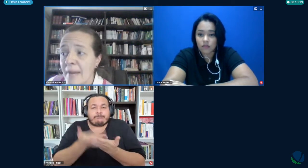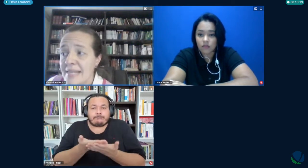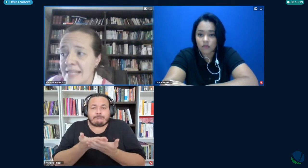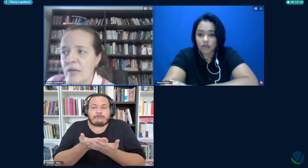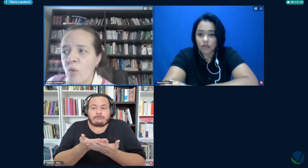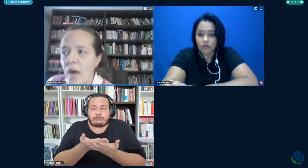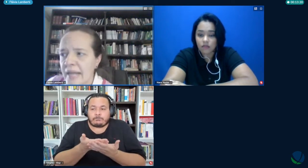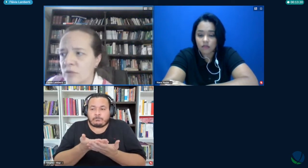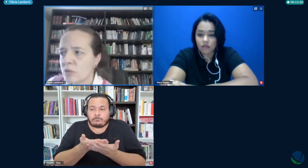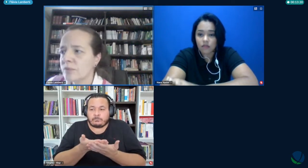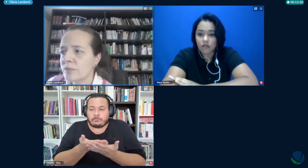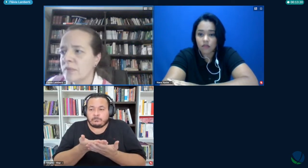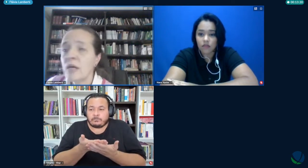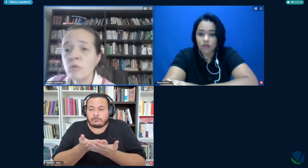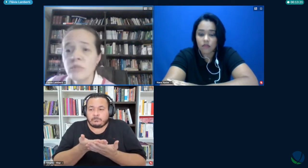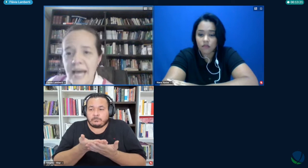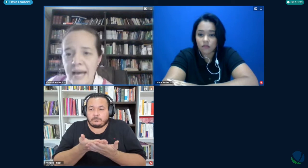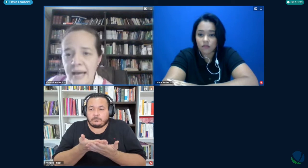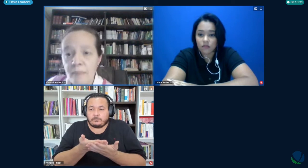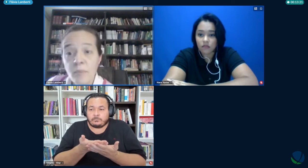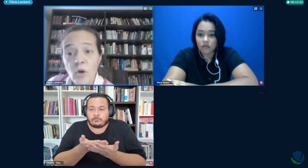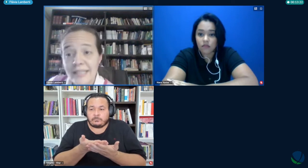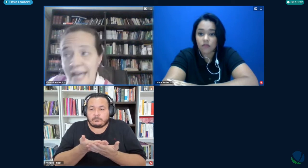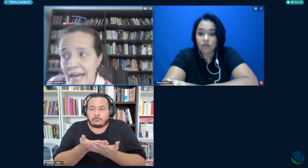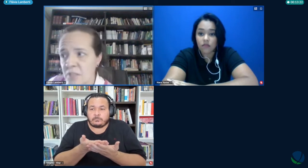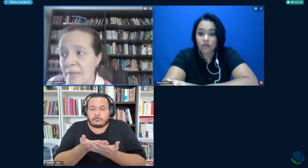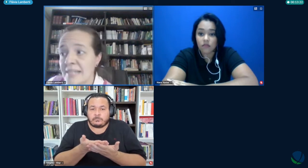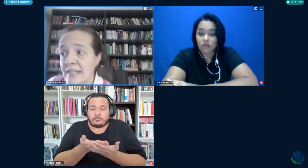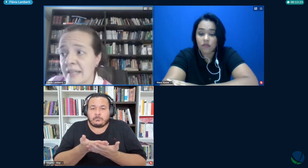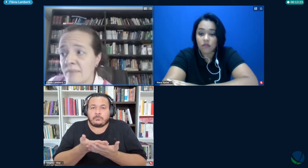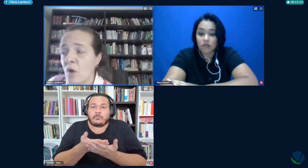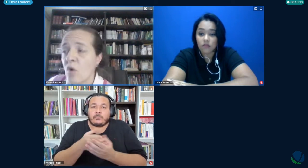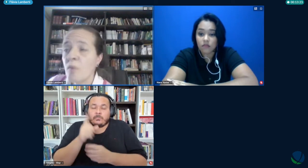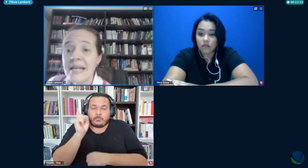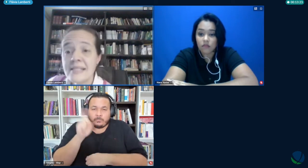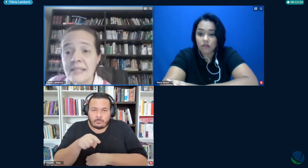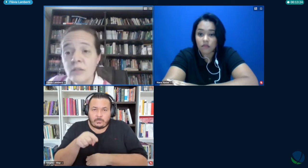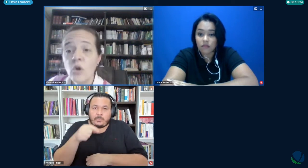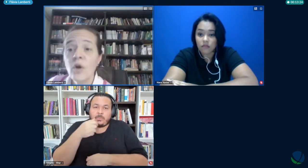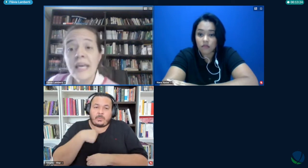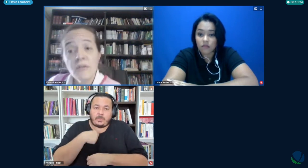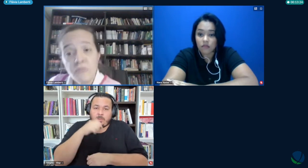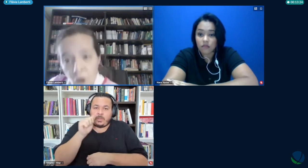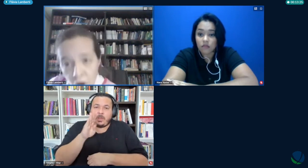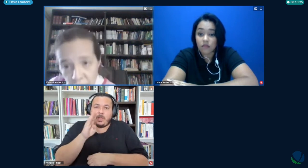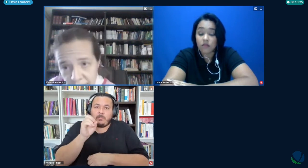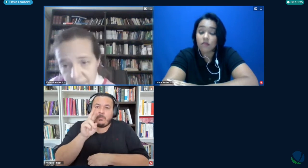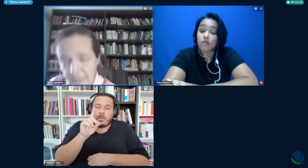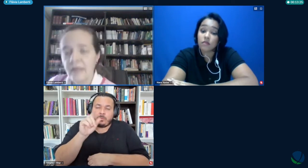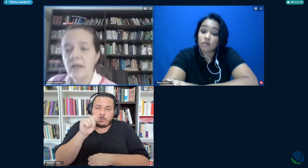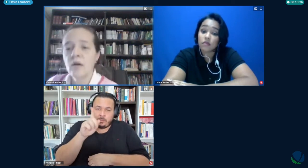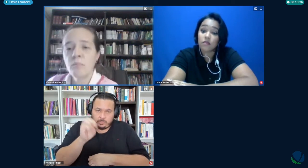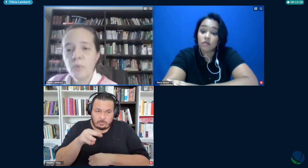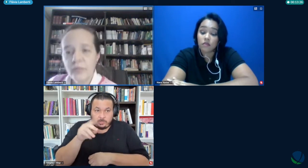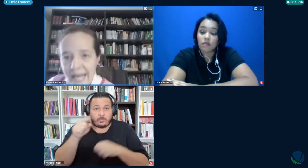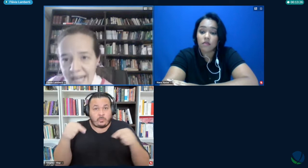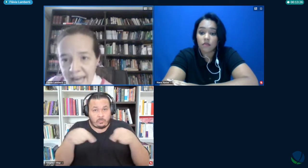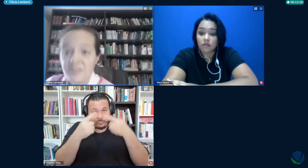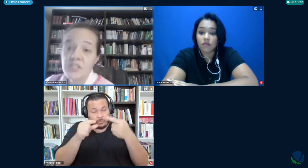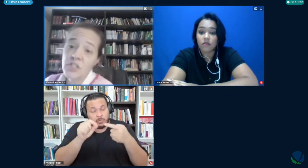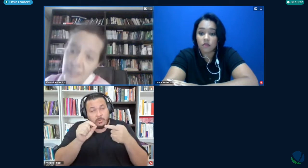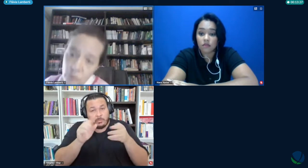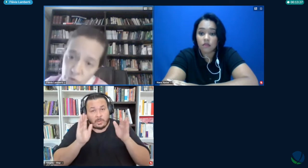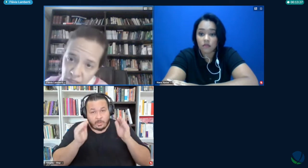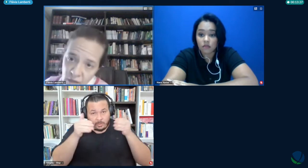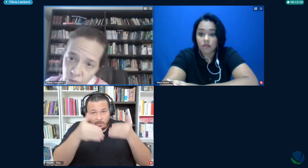seria mais adequado não usar abordagem, mas sim com base no enfoque por